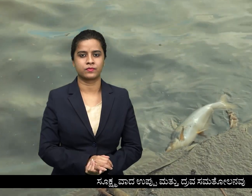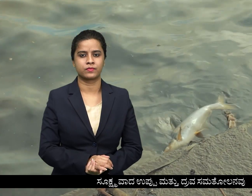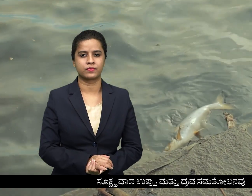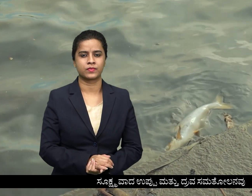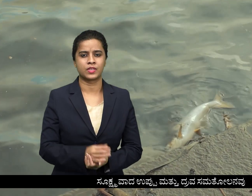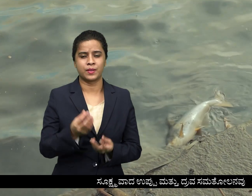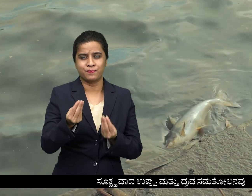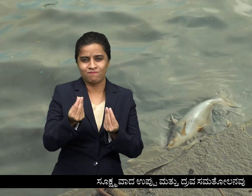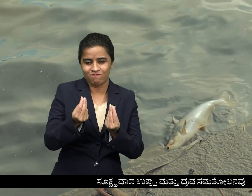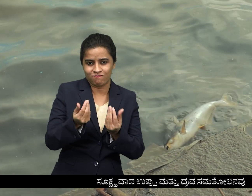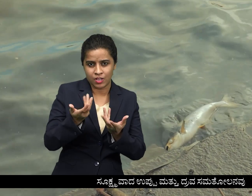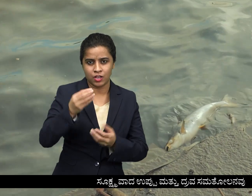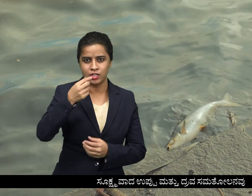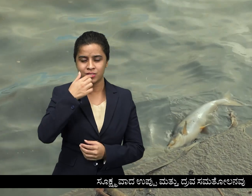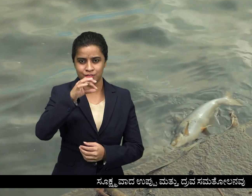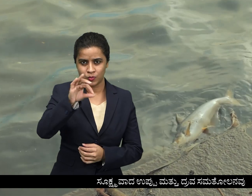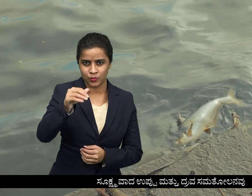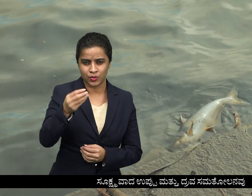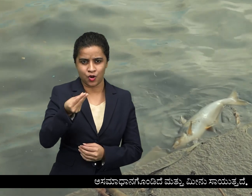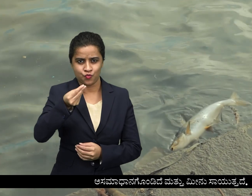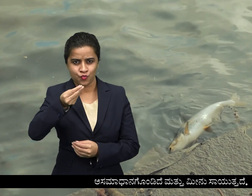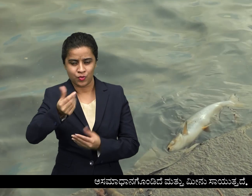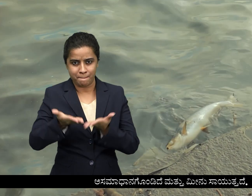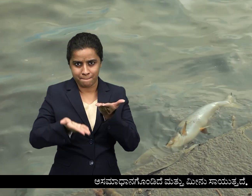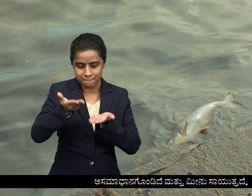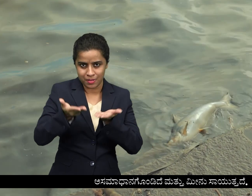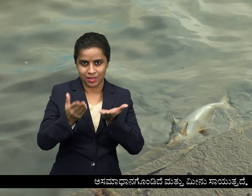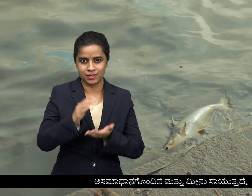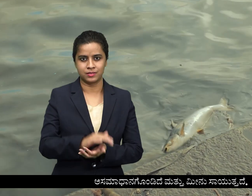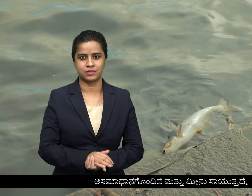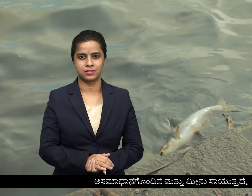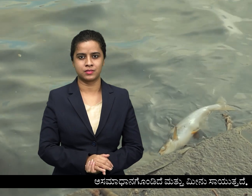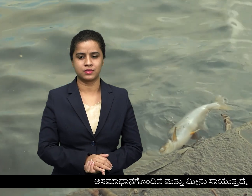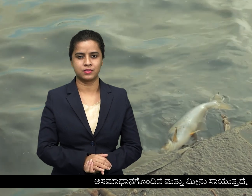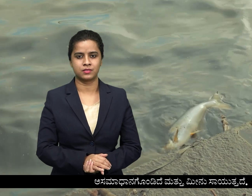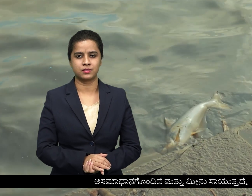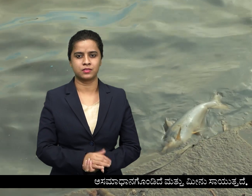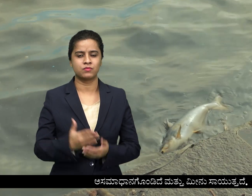ಸೂಕ್ಷ್ಮವಾದ ಉಪ್ಪು ಮತ್ತು ದ್ರವ ಸಮತೋಲನವು ಅಸಮಾಧಾನಗೊಂಡಿದೆ ಮತ್ತು ಮೀನು ಸಾಯುತ್ತದೆ.